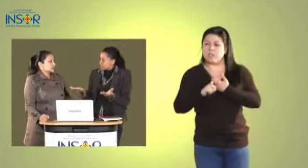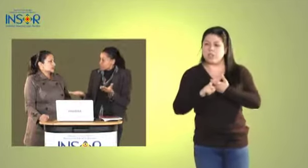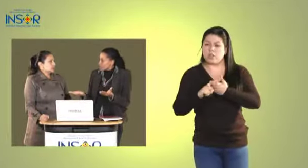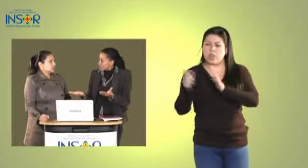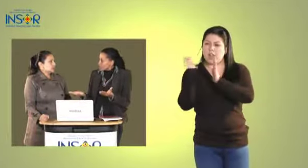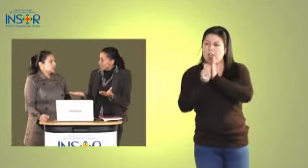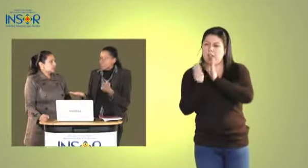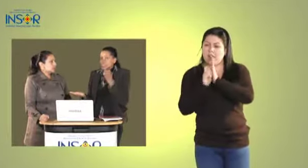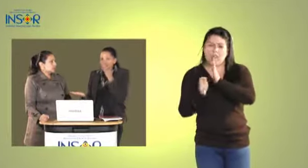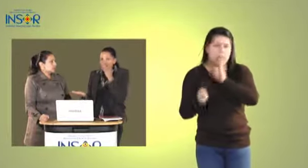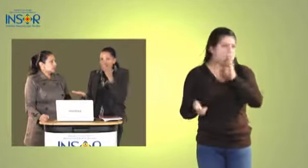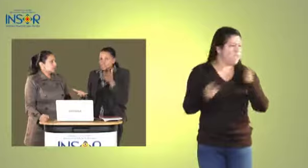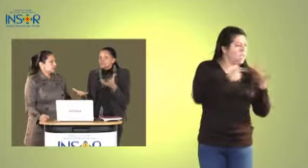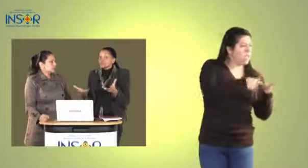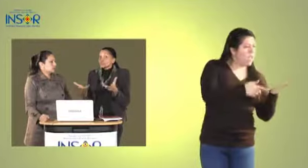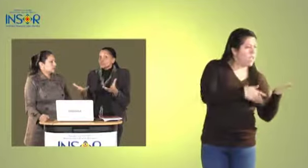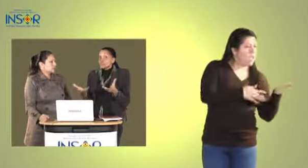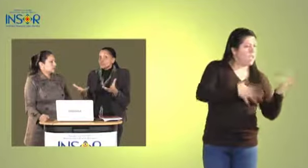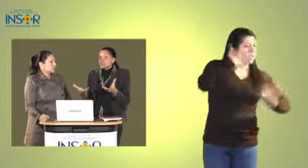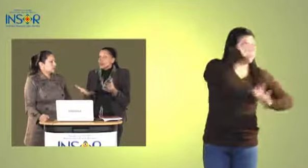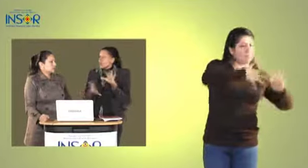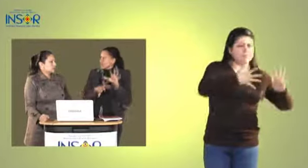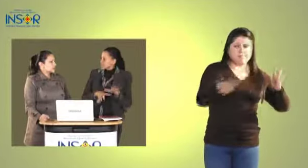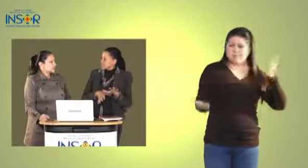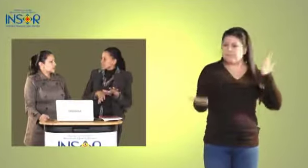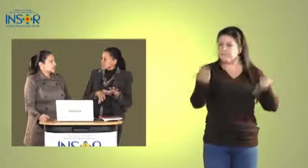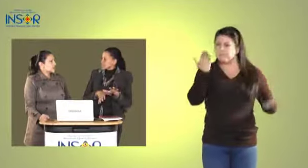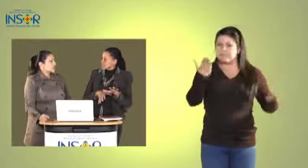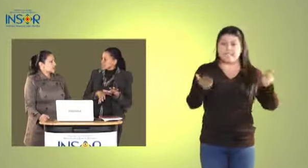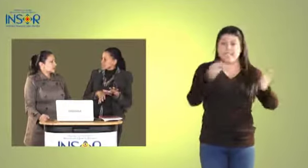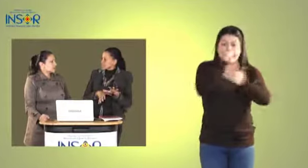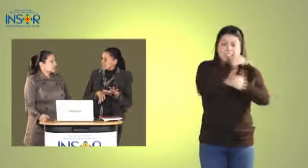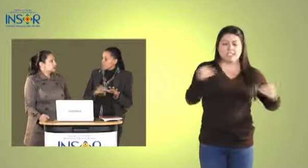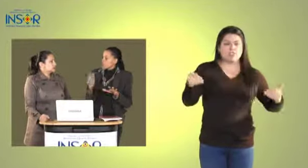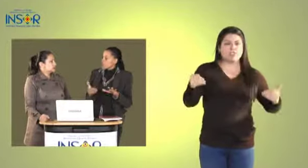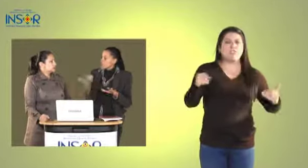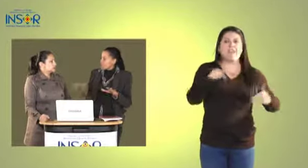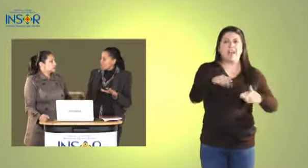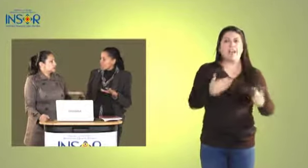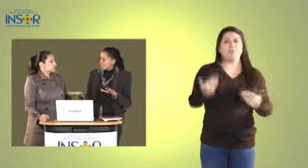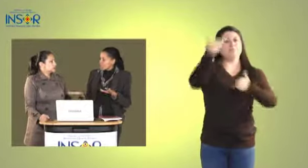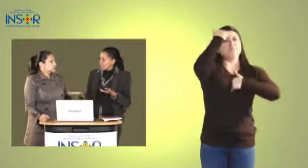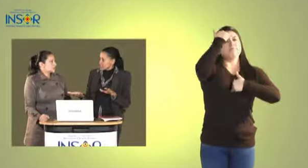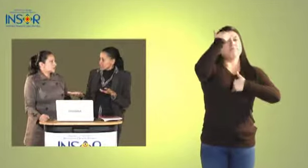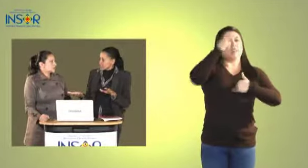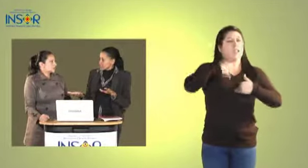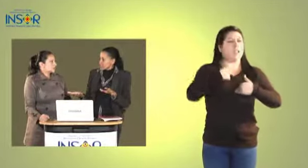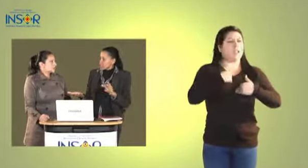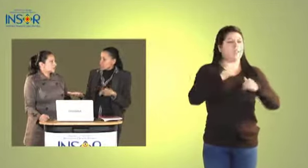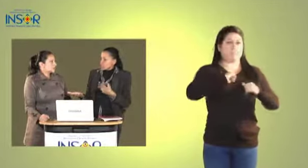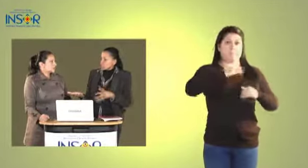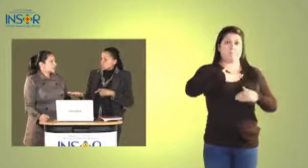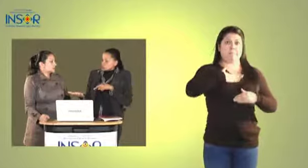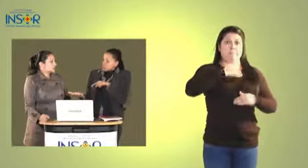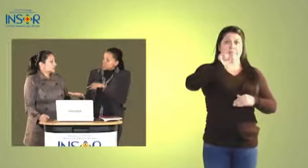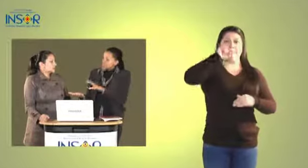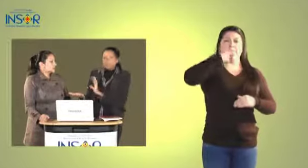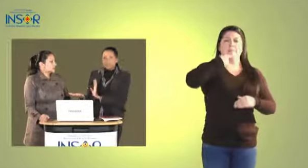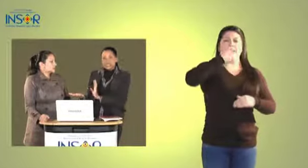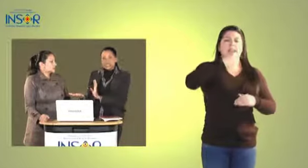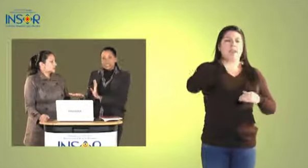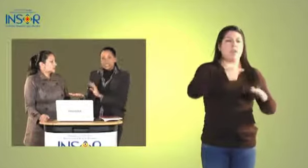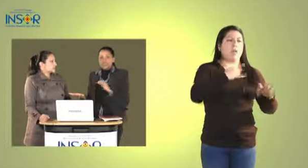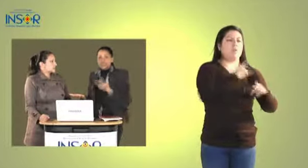comparar estas dos lenguas y el niño va siendo consciente a partir de su primera lengua, ¿sí? Cómo va a usar esta segunda lengua y cómo son esas